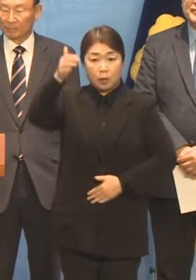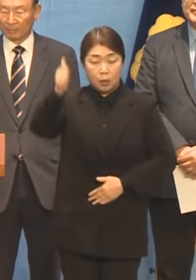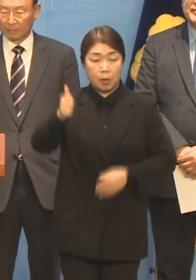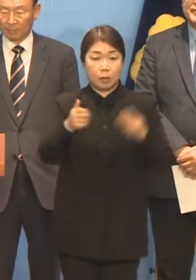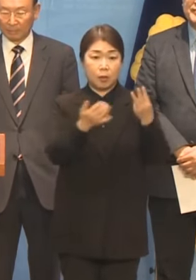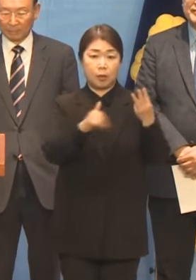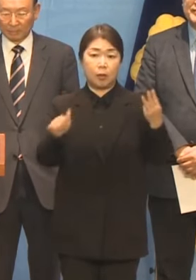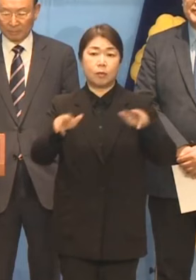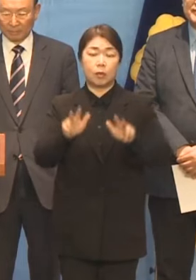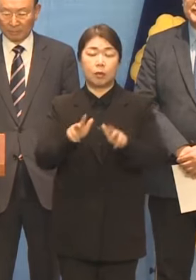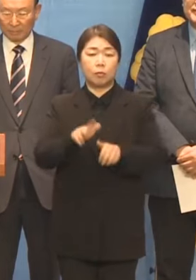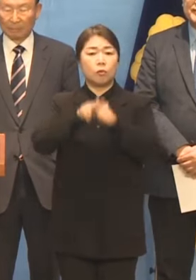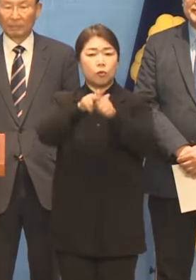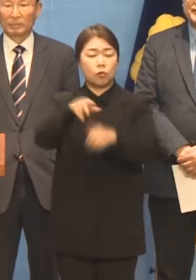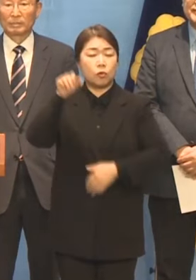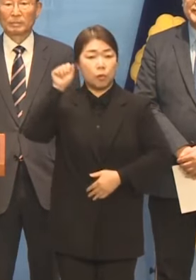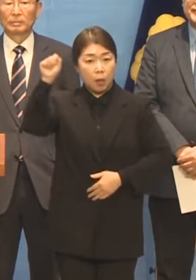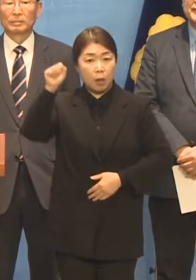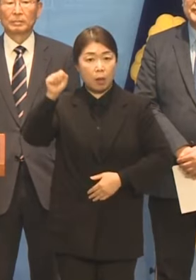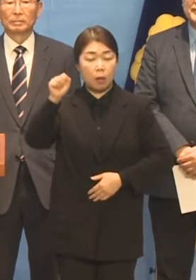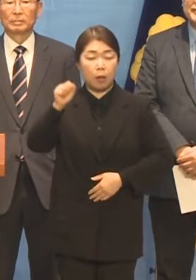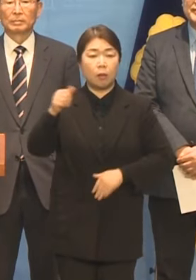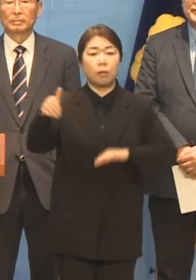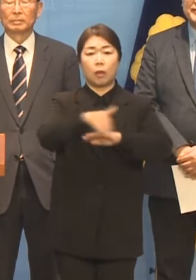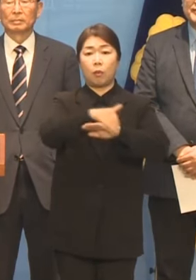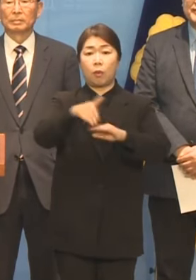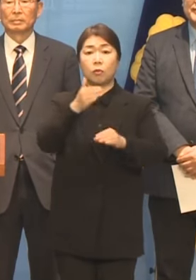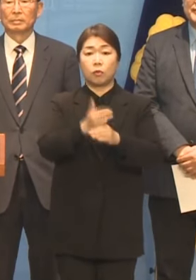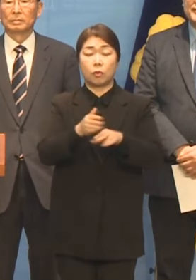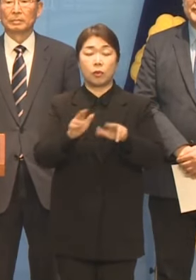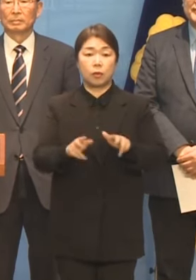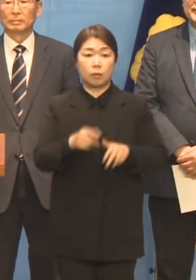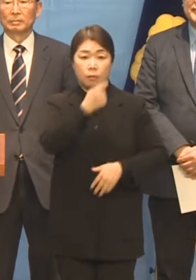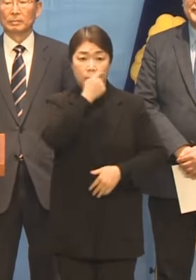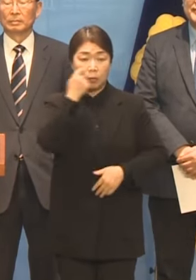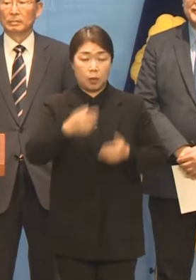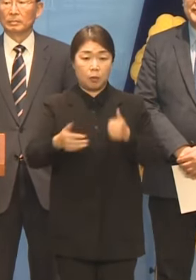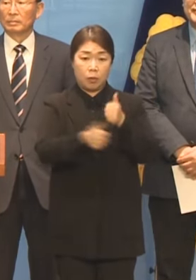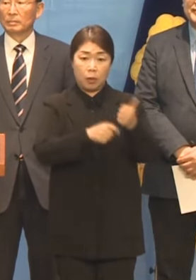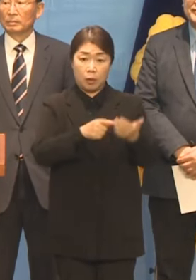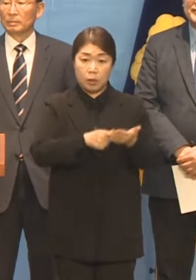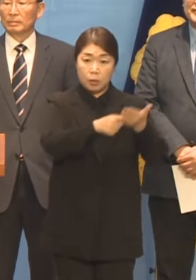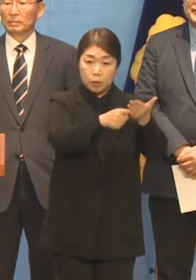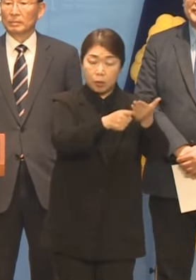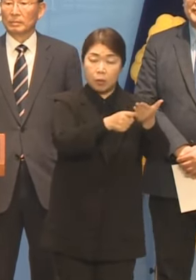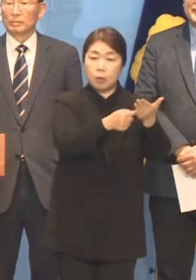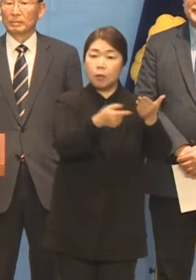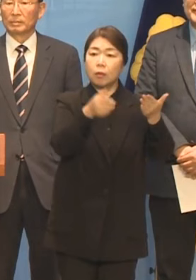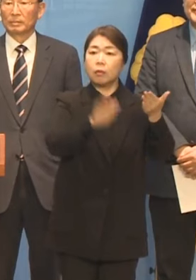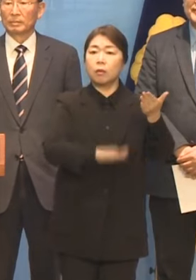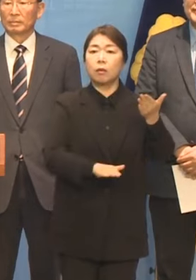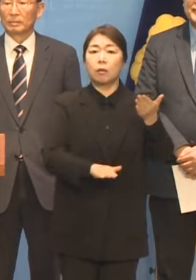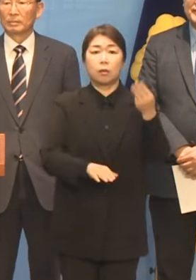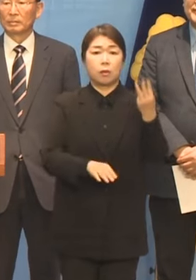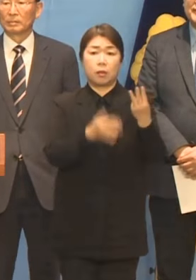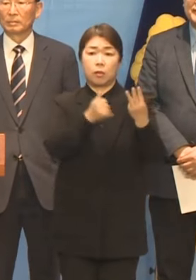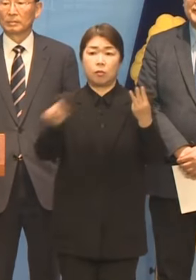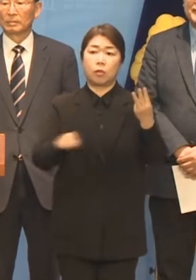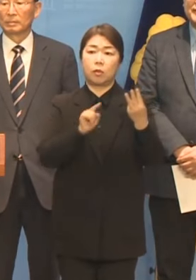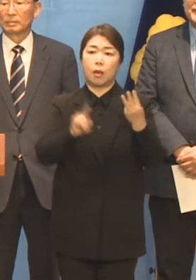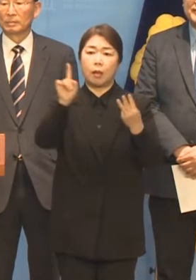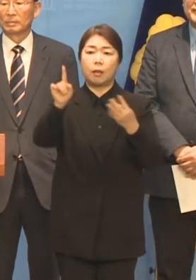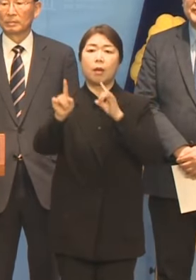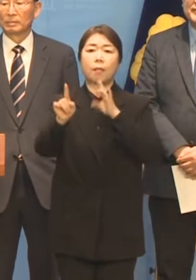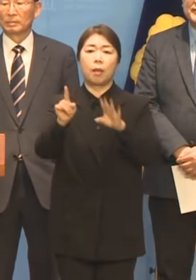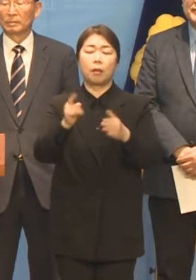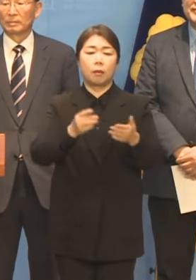출마를 예정하고 있어서 검증위에 신청을 했는데이 중에서 한 분만 통과를 하고 나머지